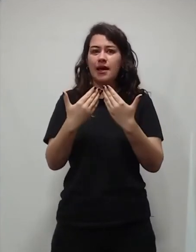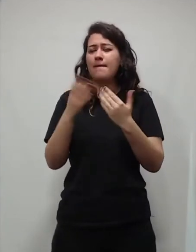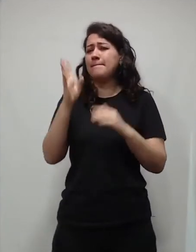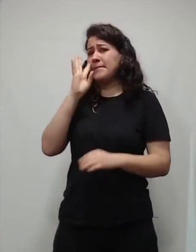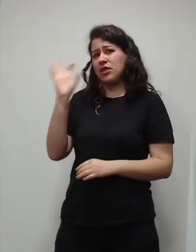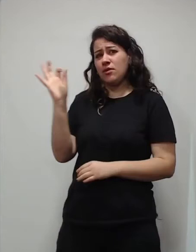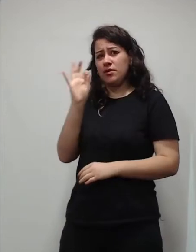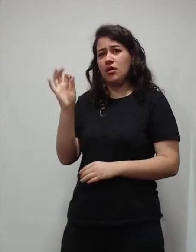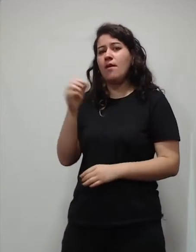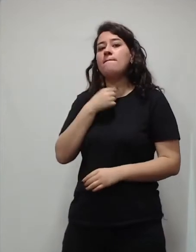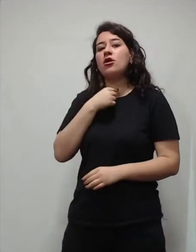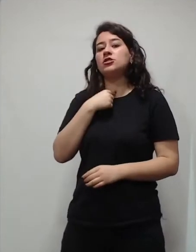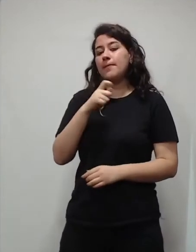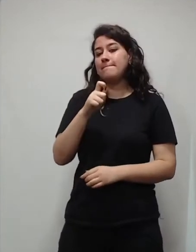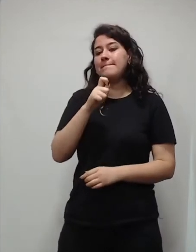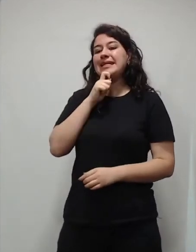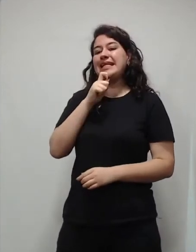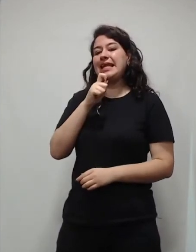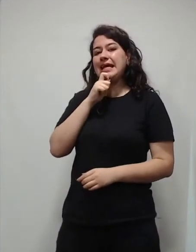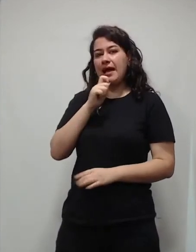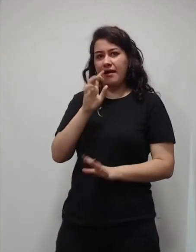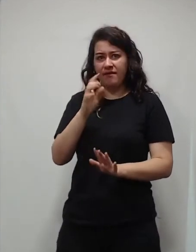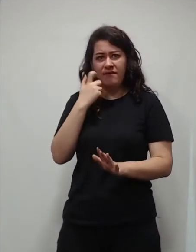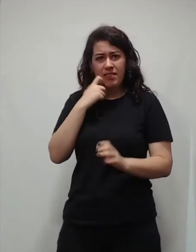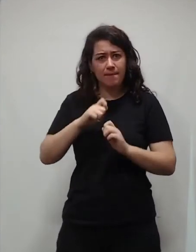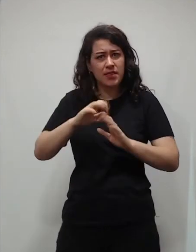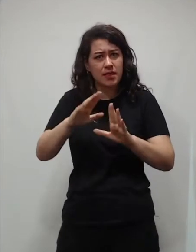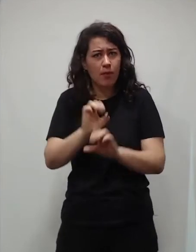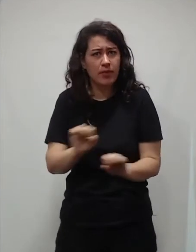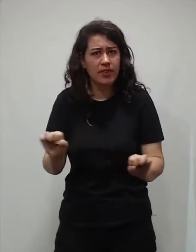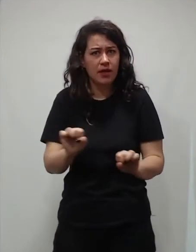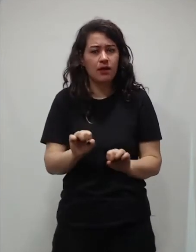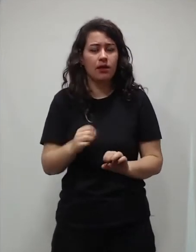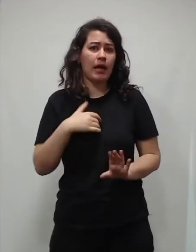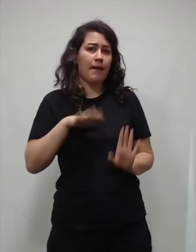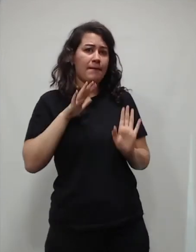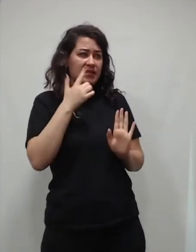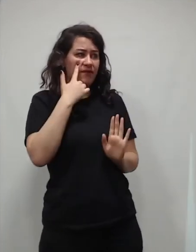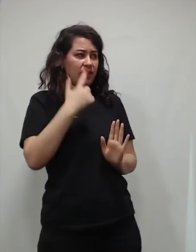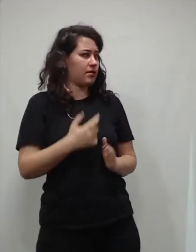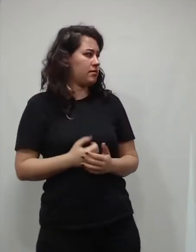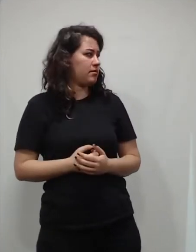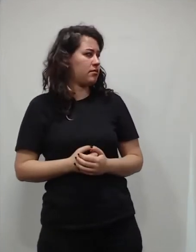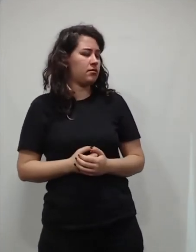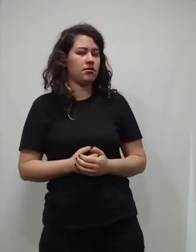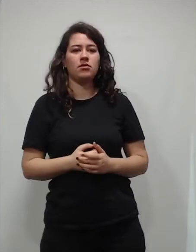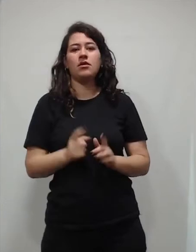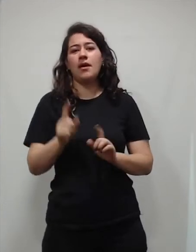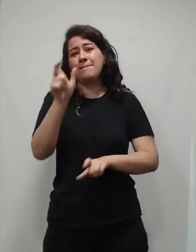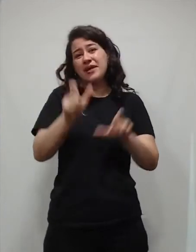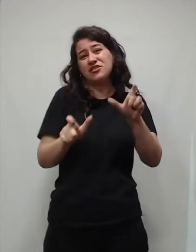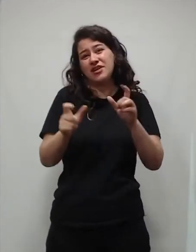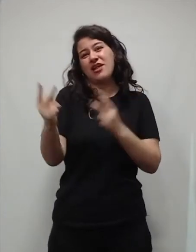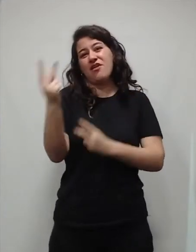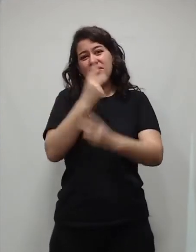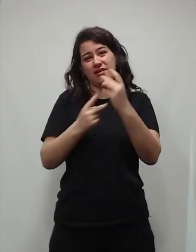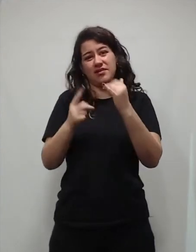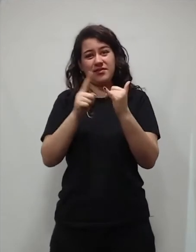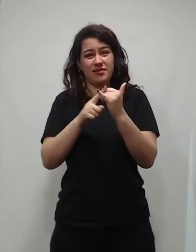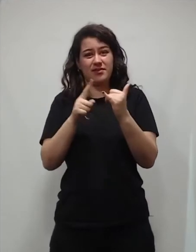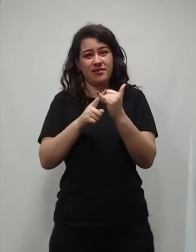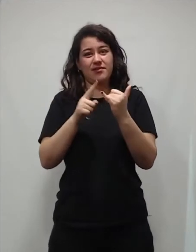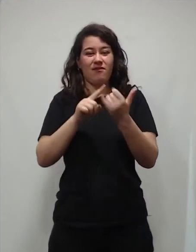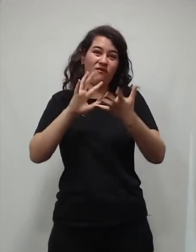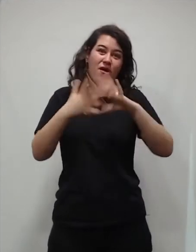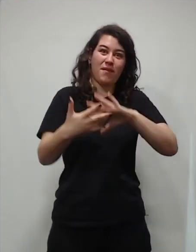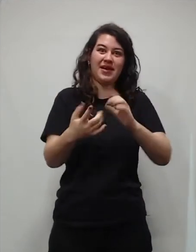Perdón. Creo que aún no está perdido, puede ser. Tal vez. Todo para la gente que nos está acompañando también de forma virtual,